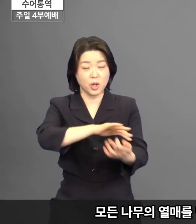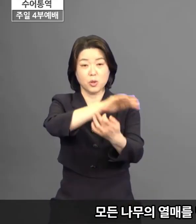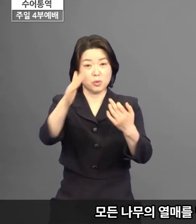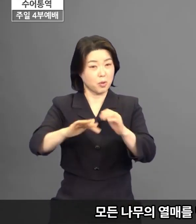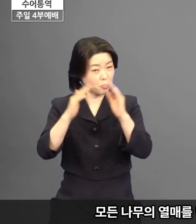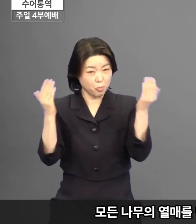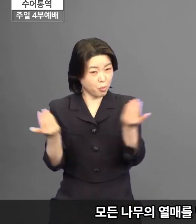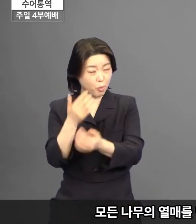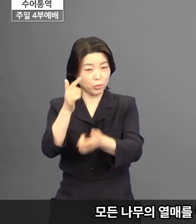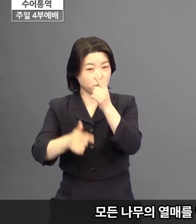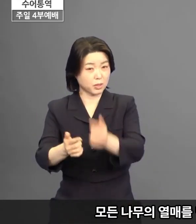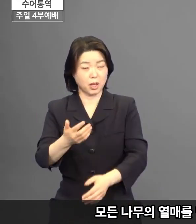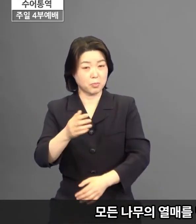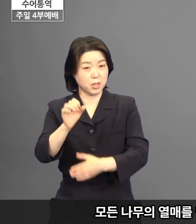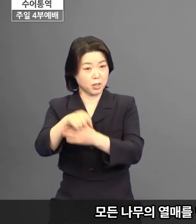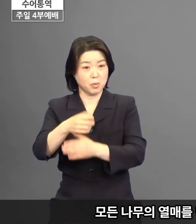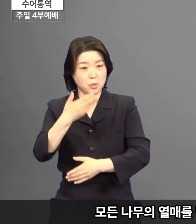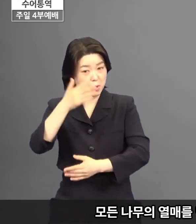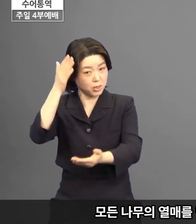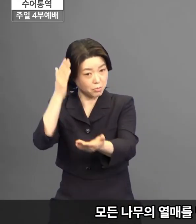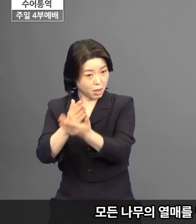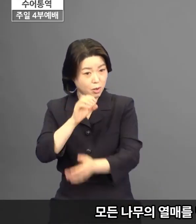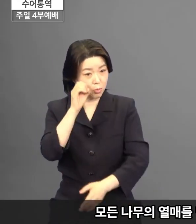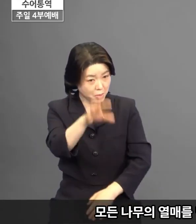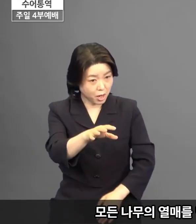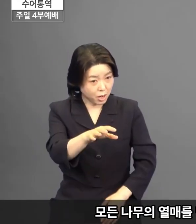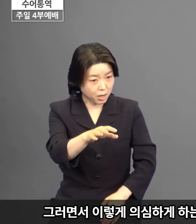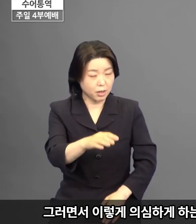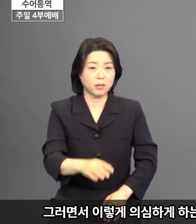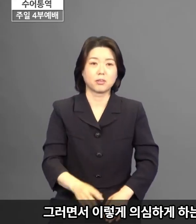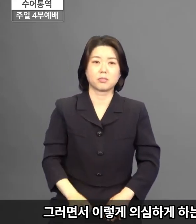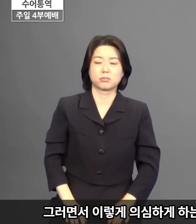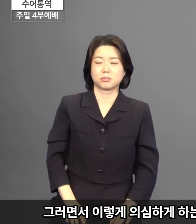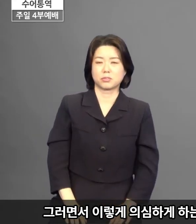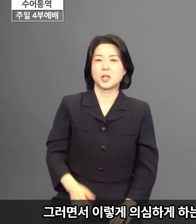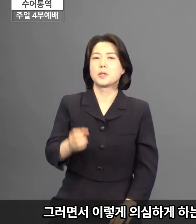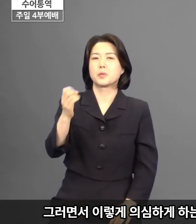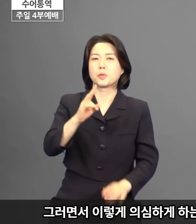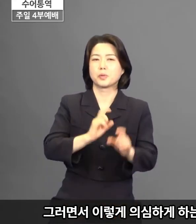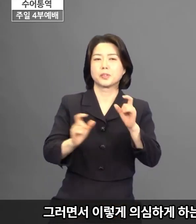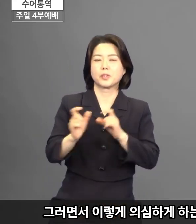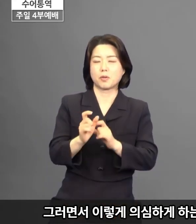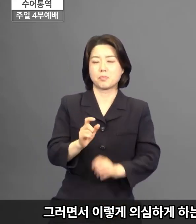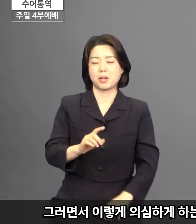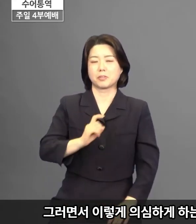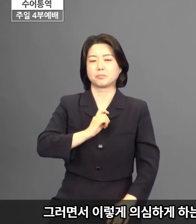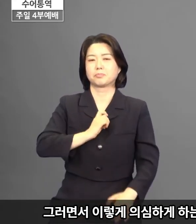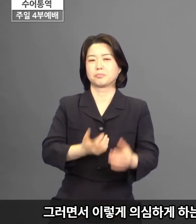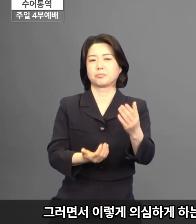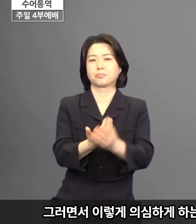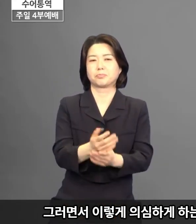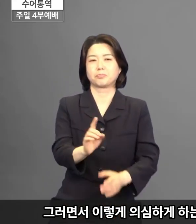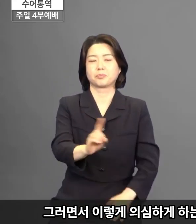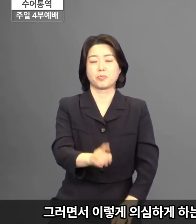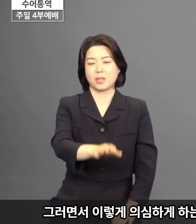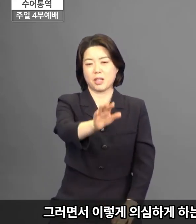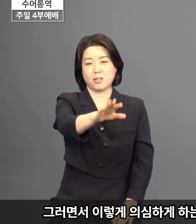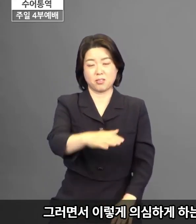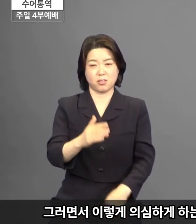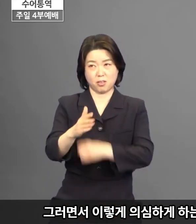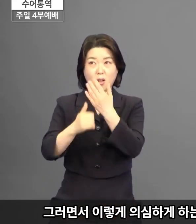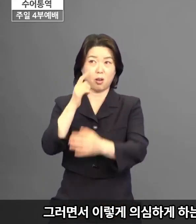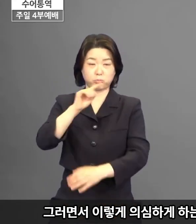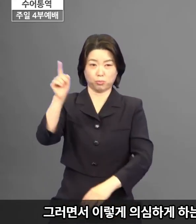있는 모든 나무의 열매를 먹지 말라고 말씀하였느냐? 그러면서 이렇게 의심하게 하는 거죠. 야, 하나님이 정말